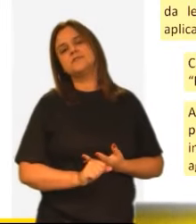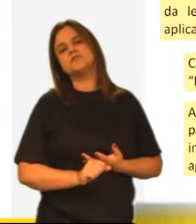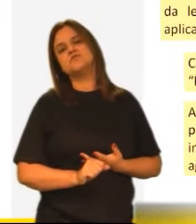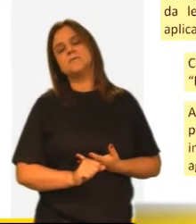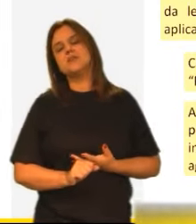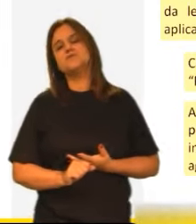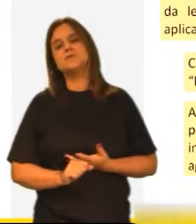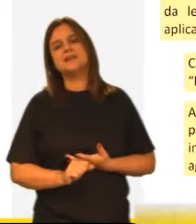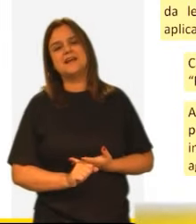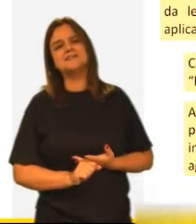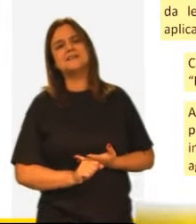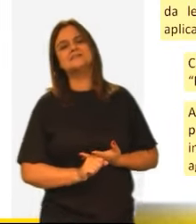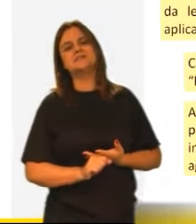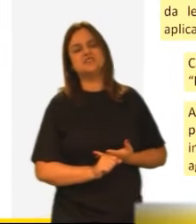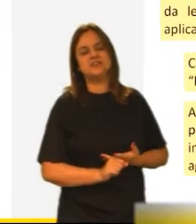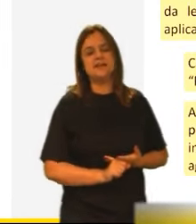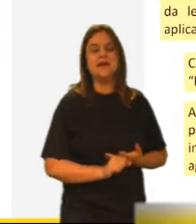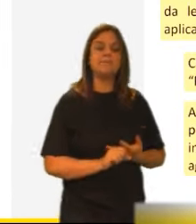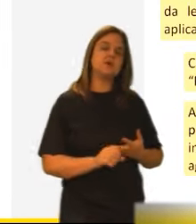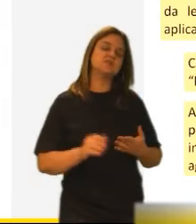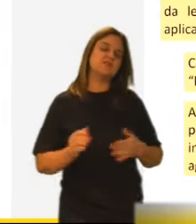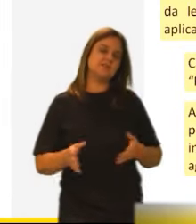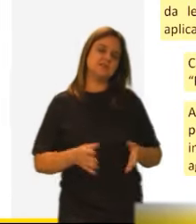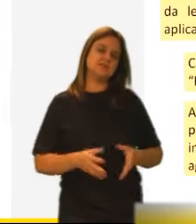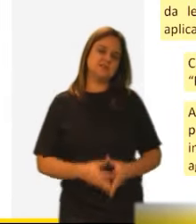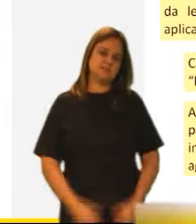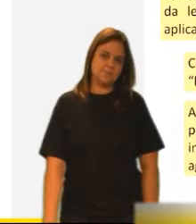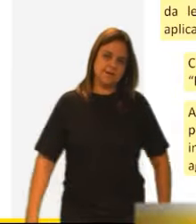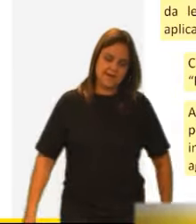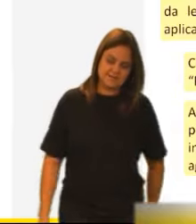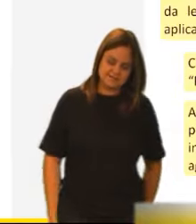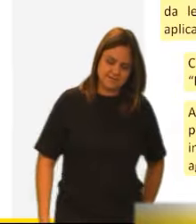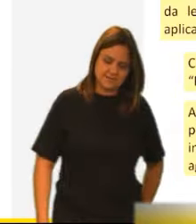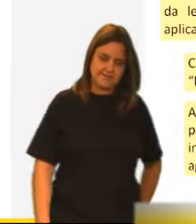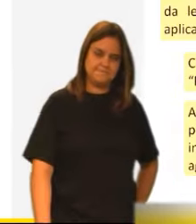contribuição somente poderá ser exigida após 90 dias da publicação da lei.